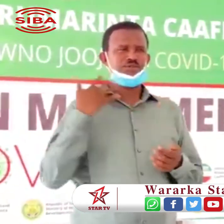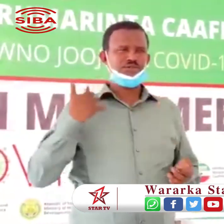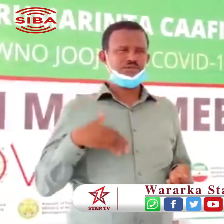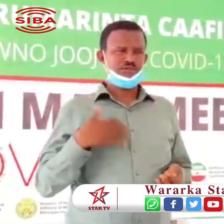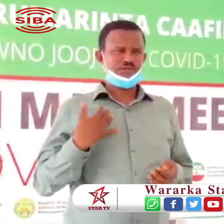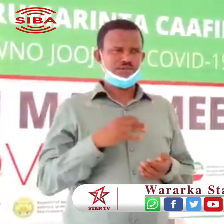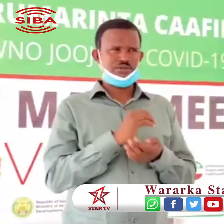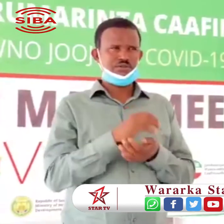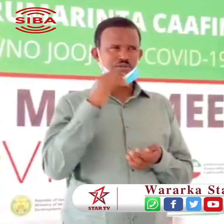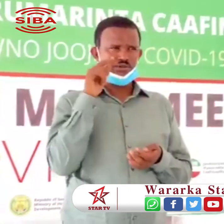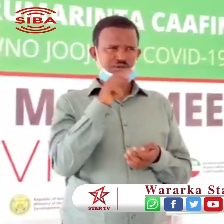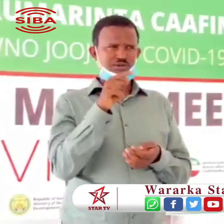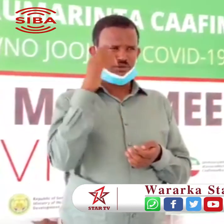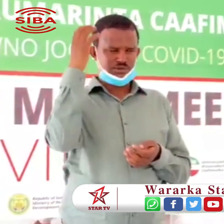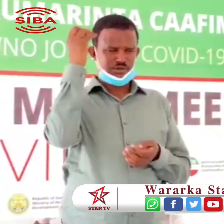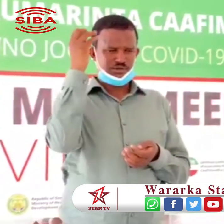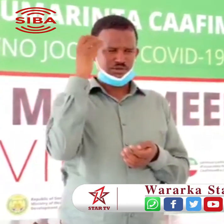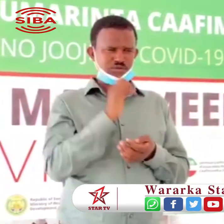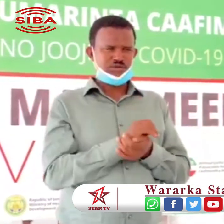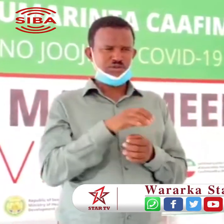dadkaasi waa intii laga helay